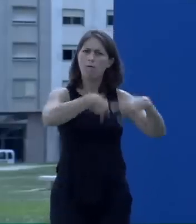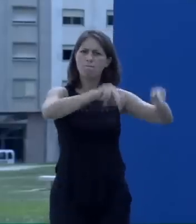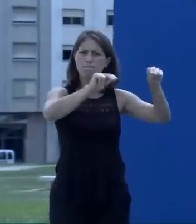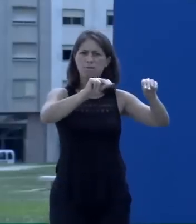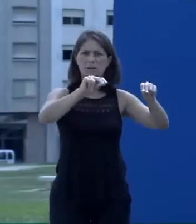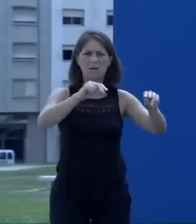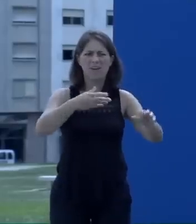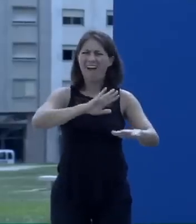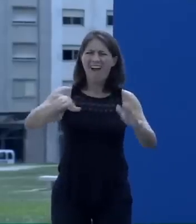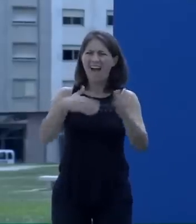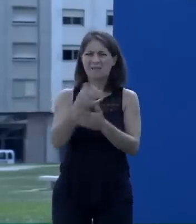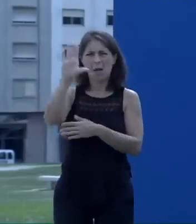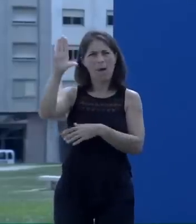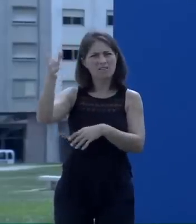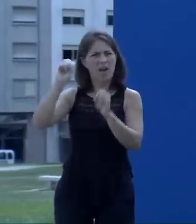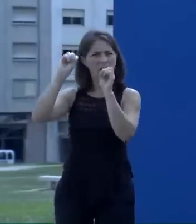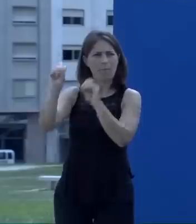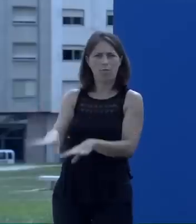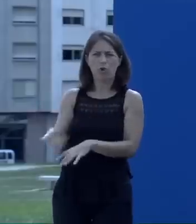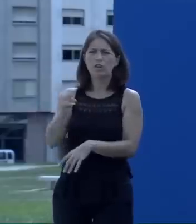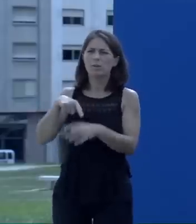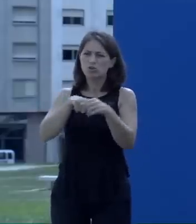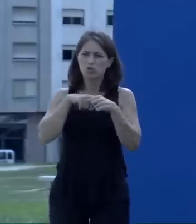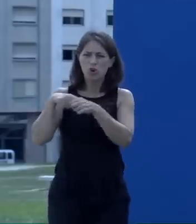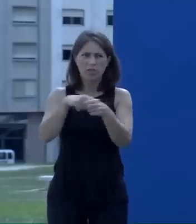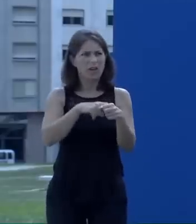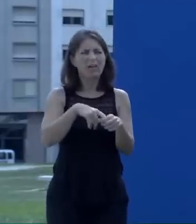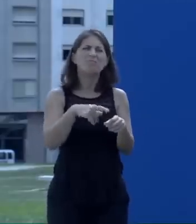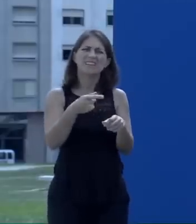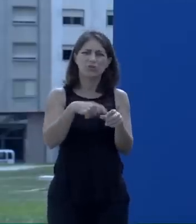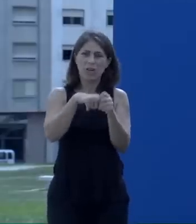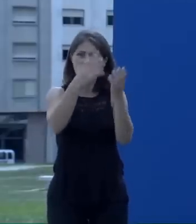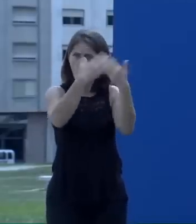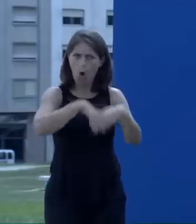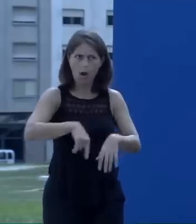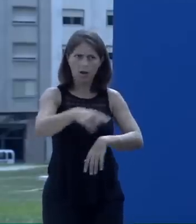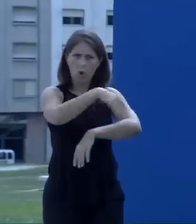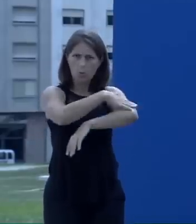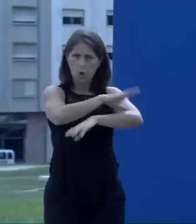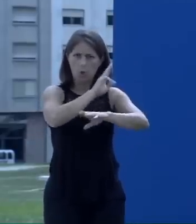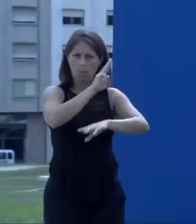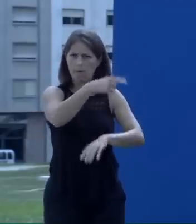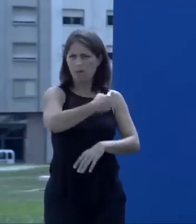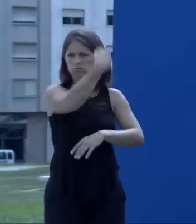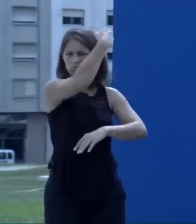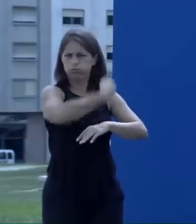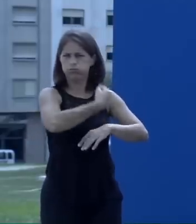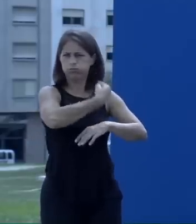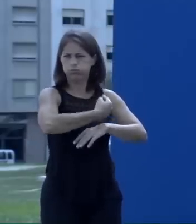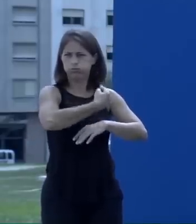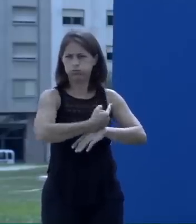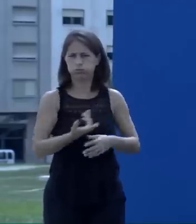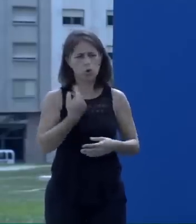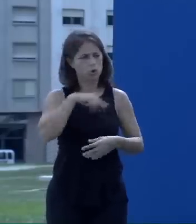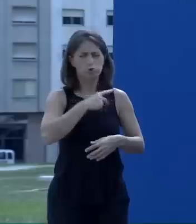país, a unha insolidaridade a que nos leva sometido o goberno que leva exercido todo o goberno durante estes anos.